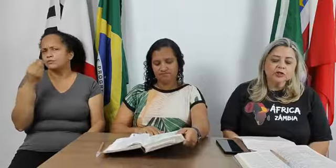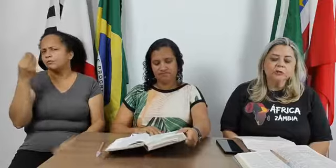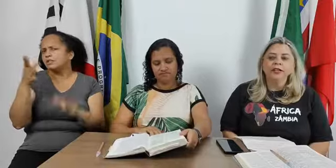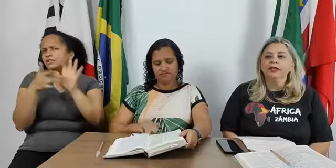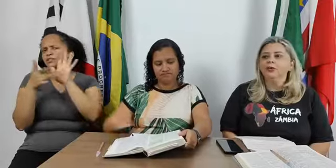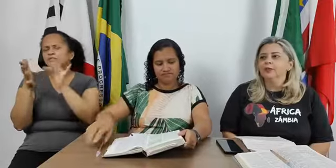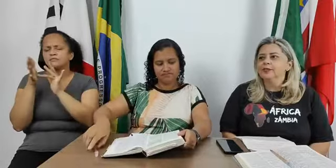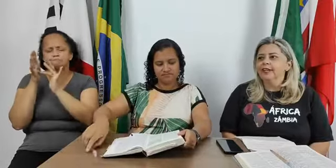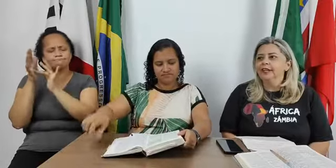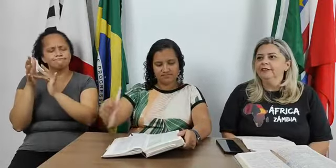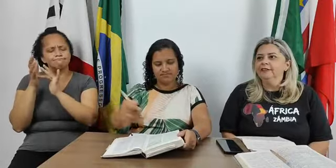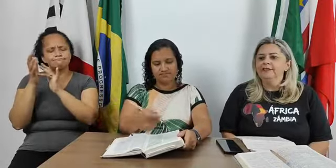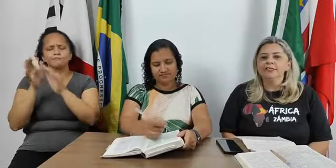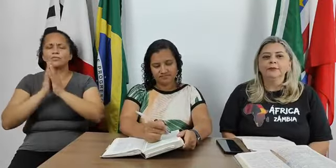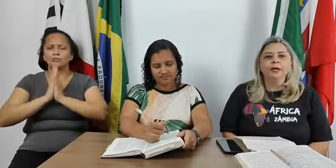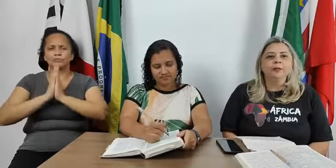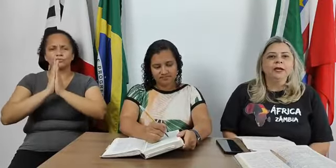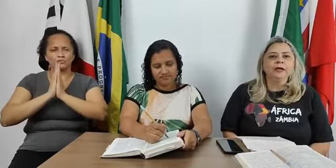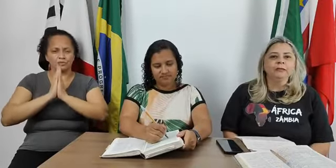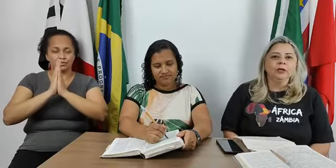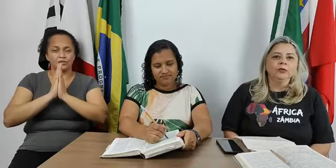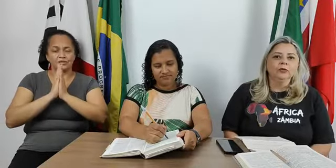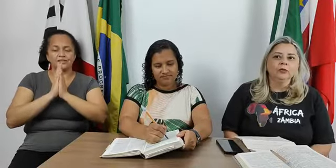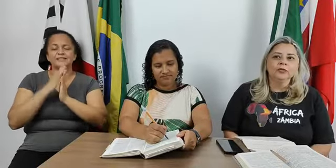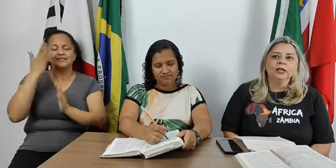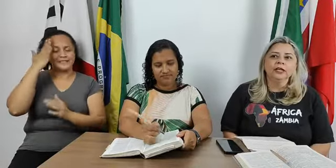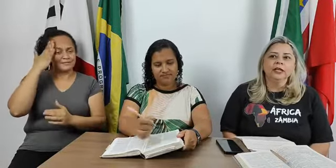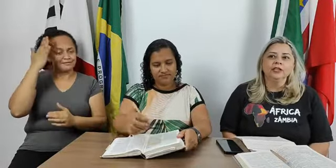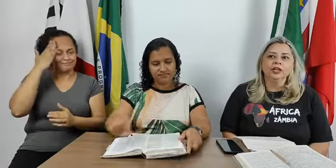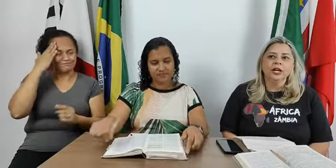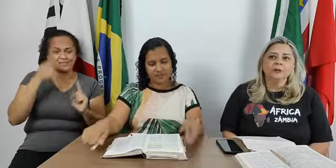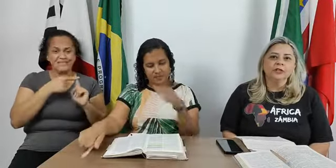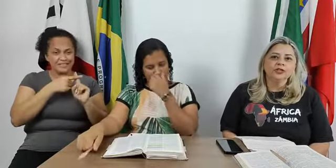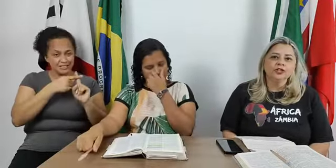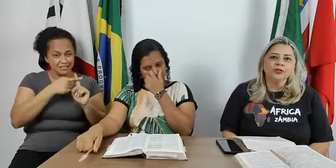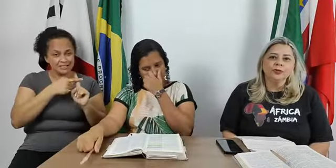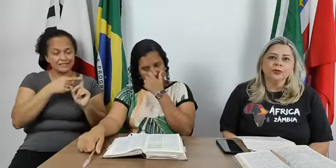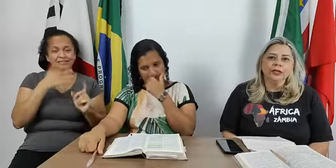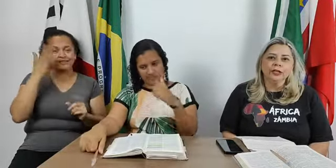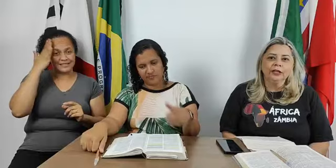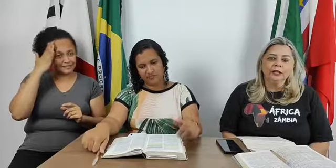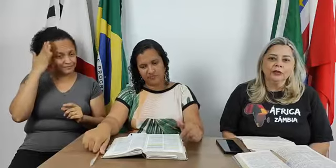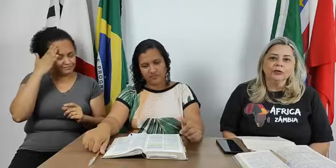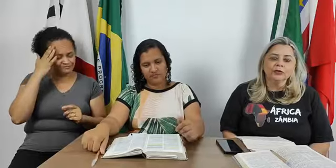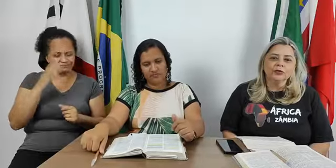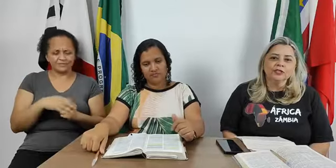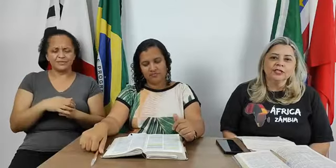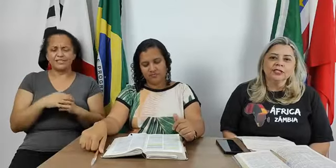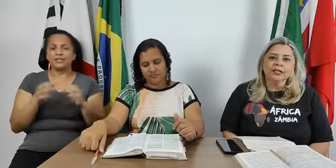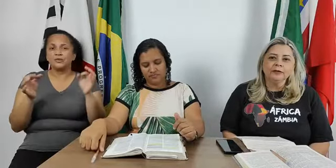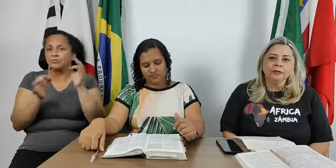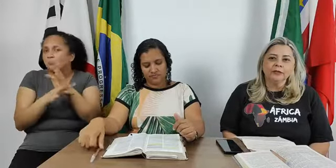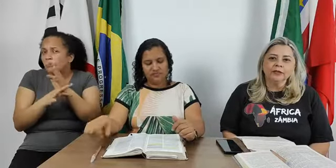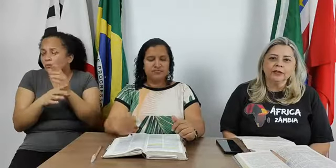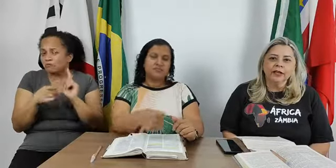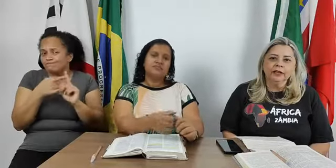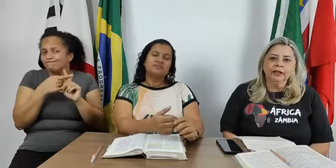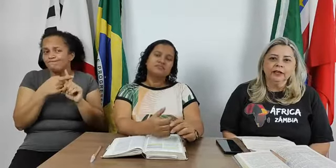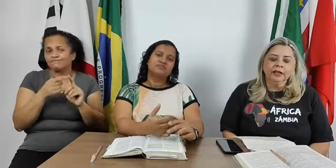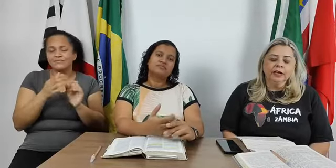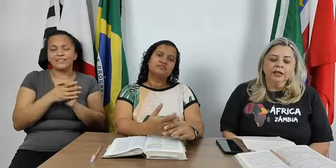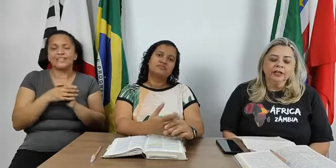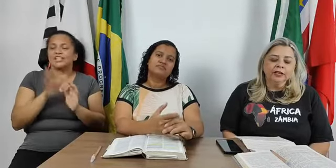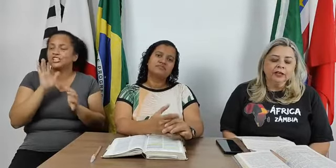estava à sombra da cruz, né? Estava se preparando para a cruz. Ali ele tinha acabado de destruir os seus discípulos,